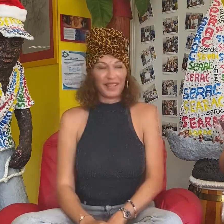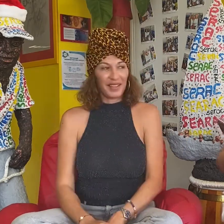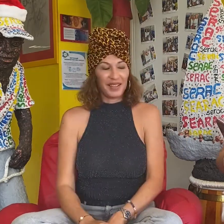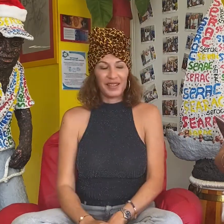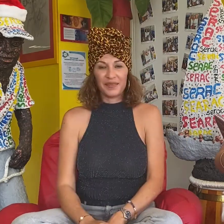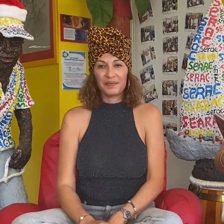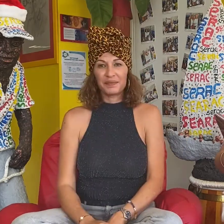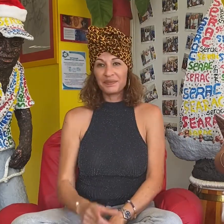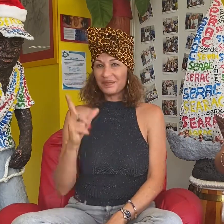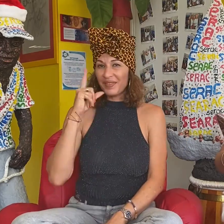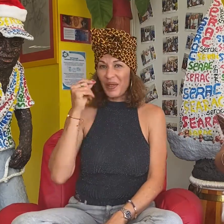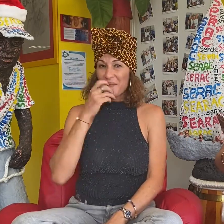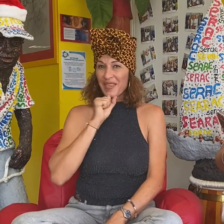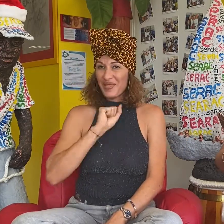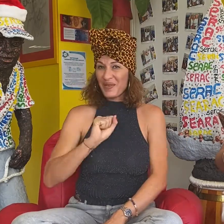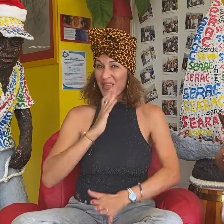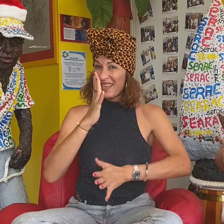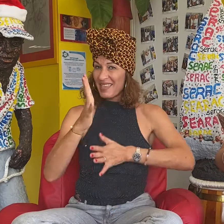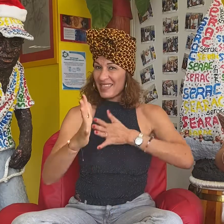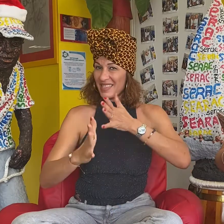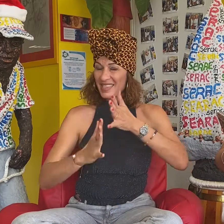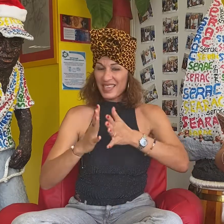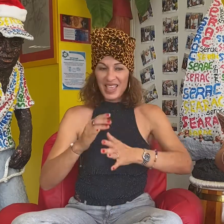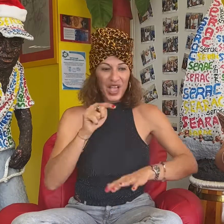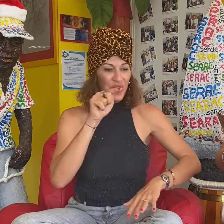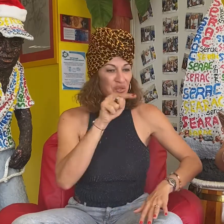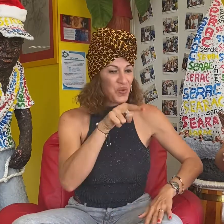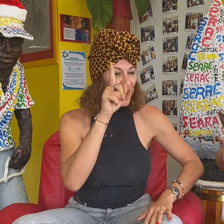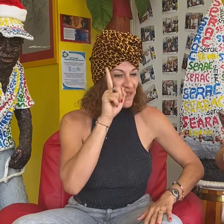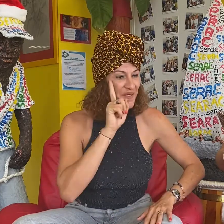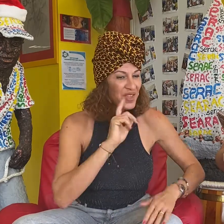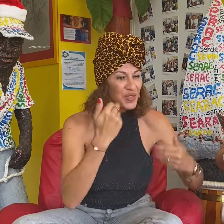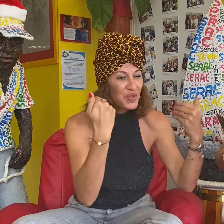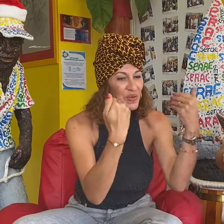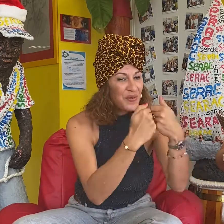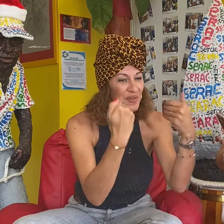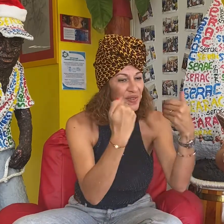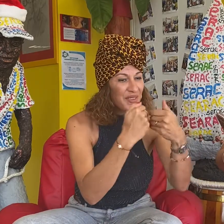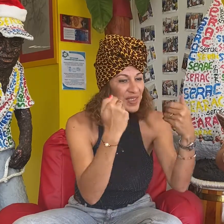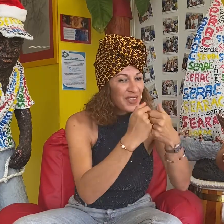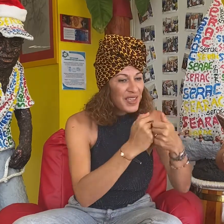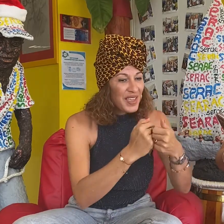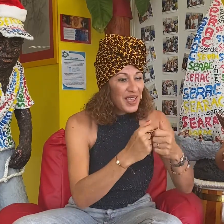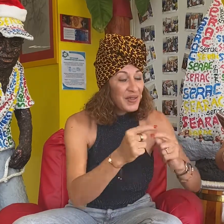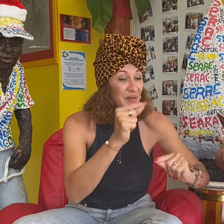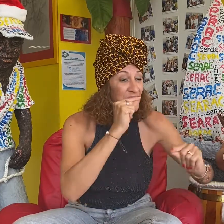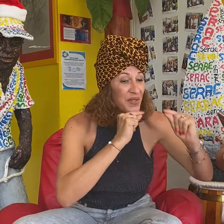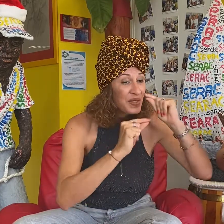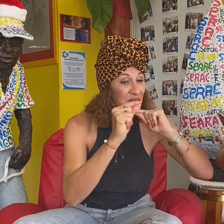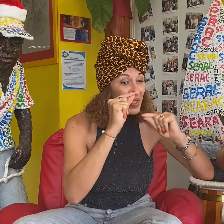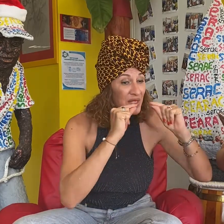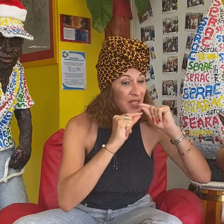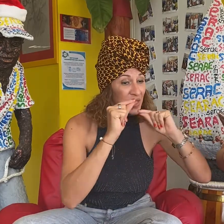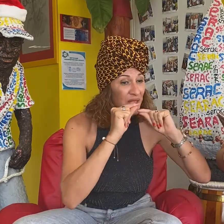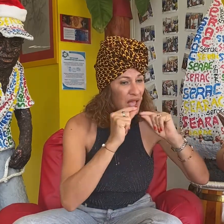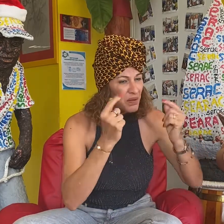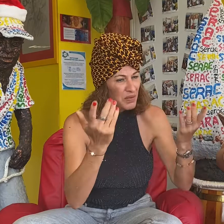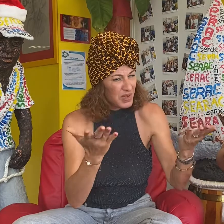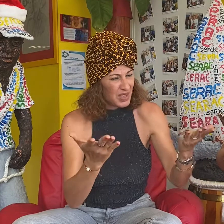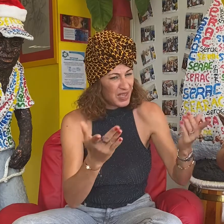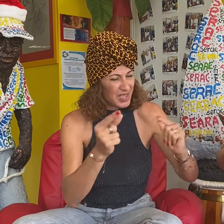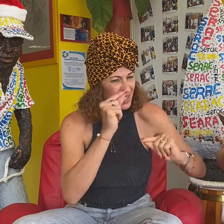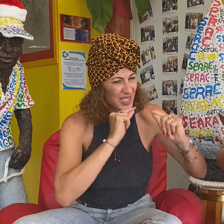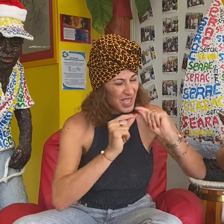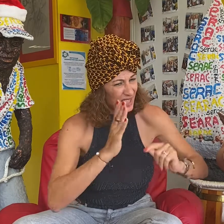Le Père Noël signe. Pili, tu m'as demandé une dinette. Pourtant, tu en as déjà.